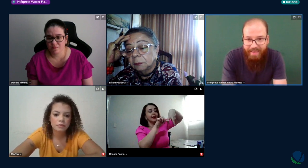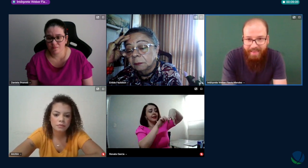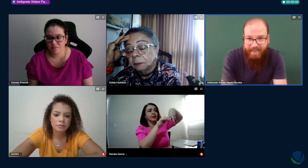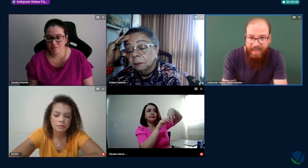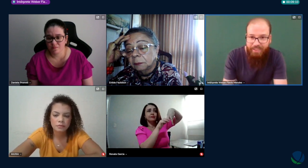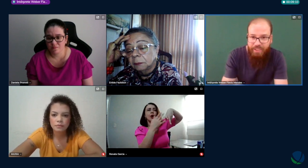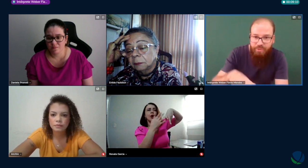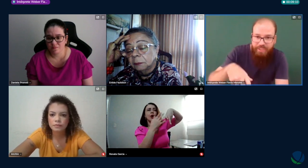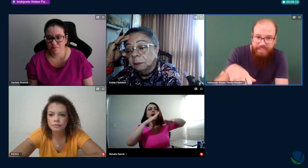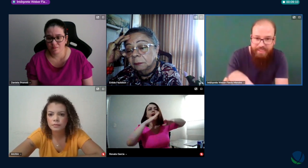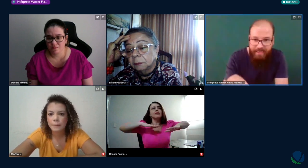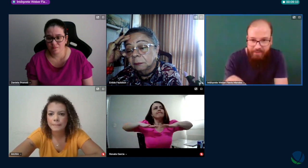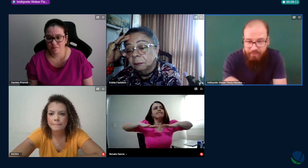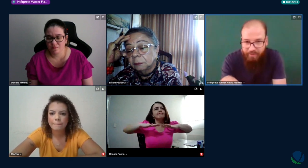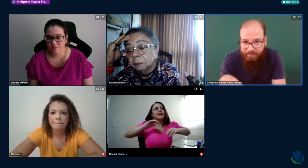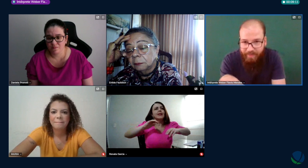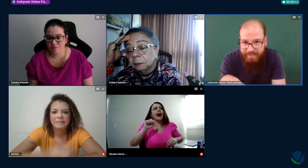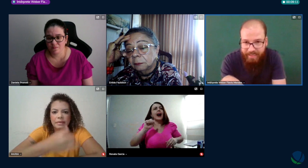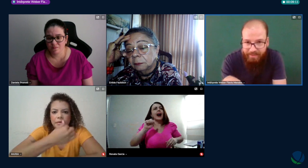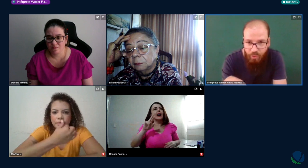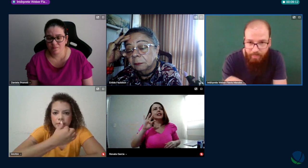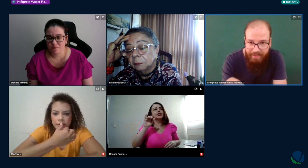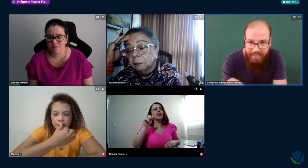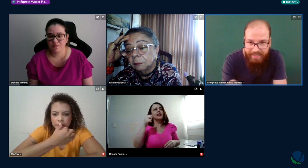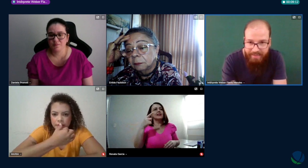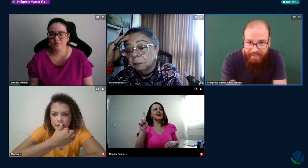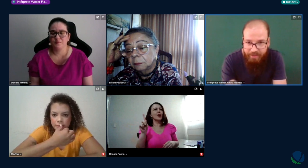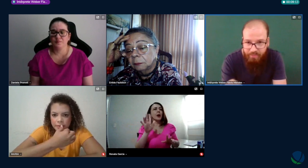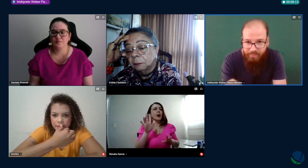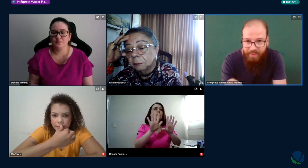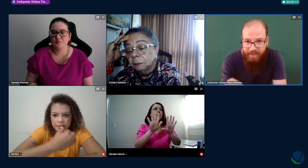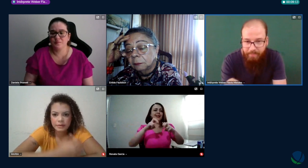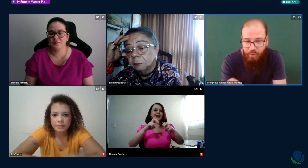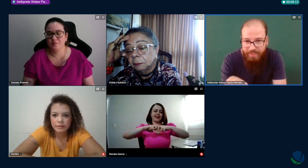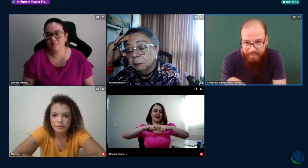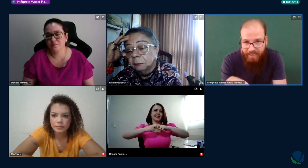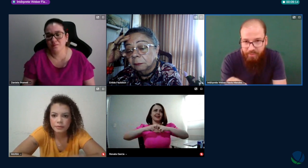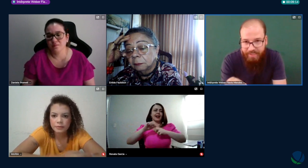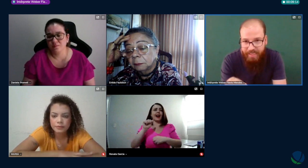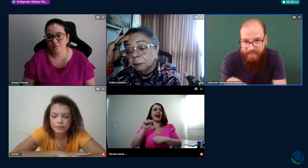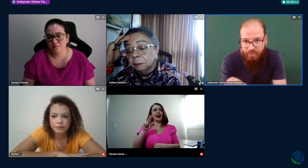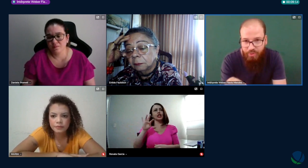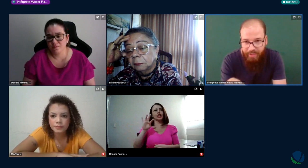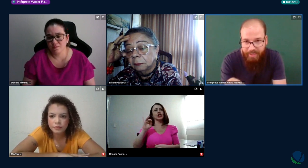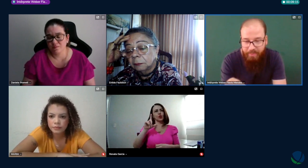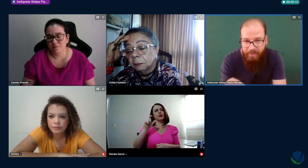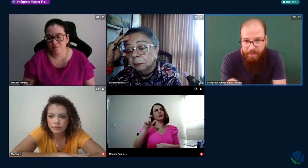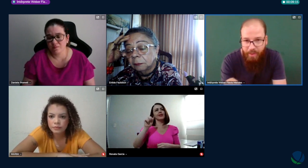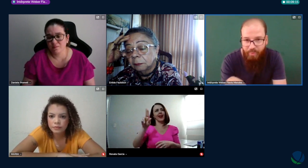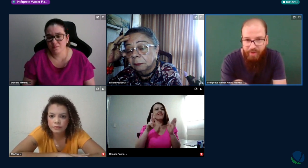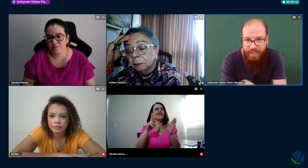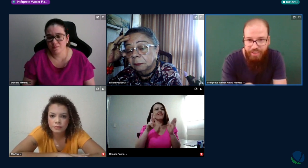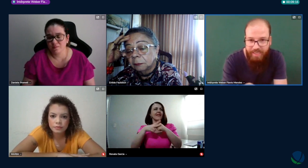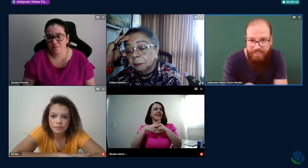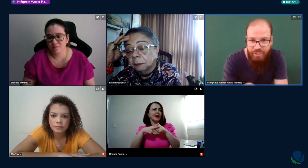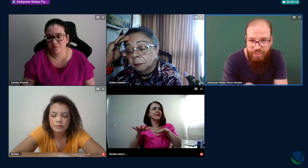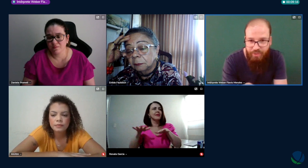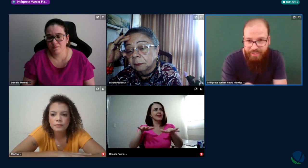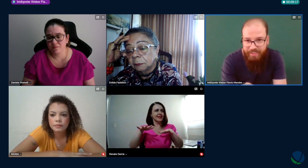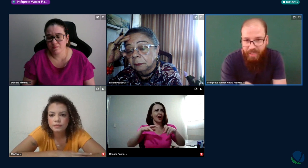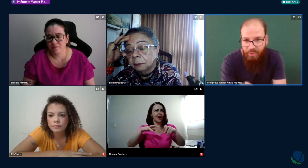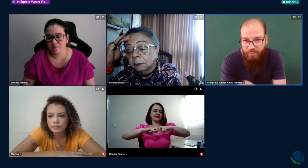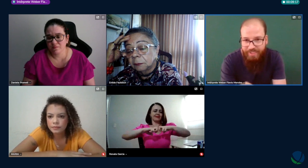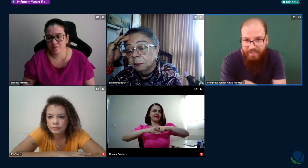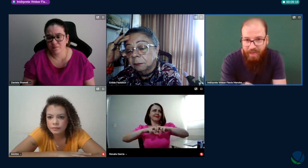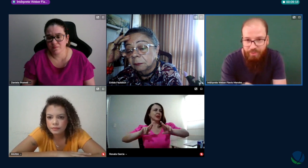E aí, a gente fazendo a dobra desse dedo, mostrando que seria um joelho, porém, já